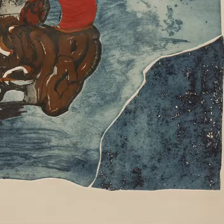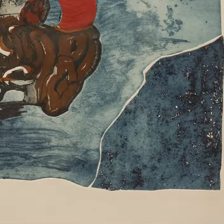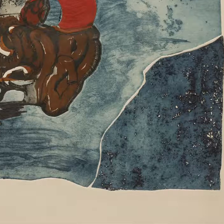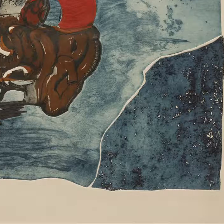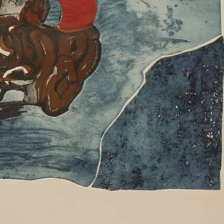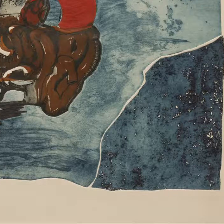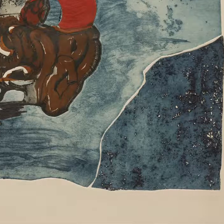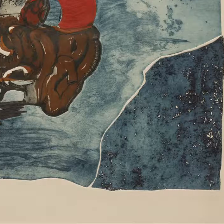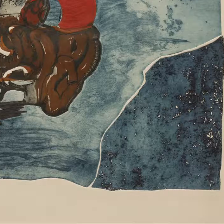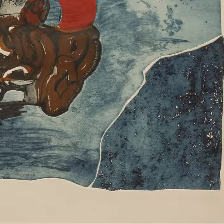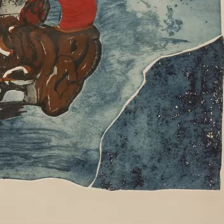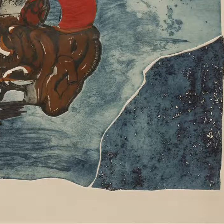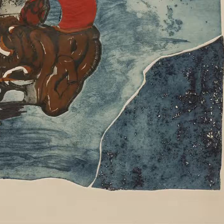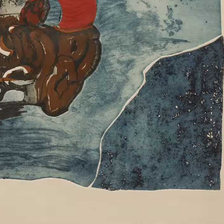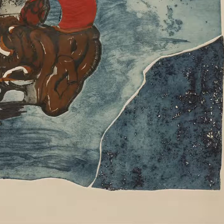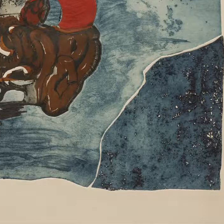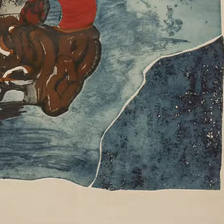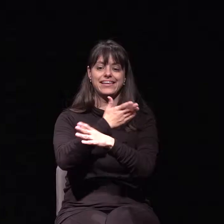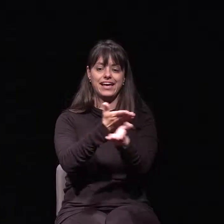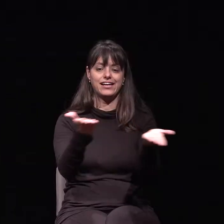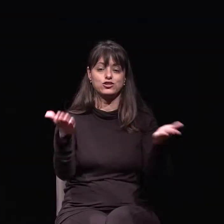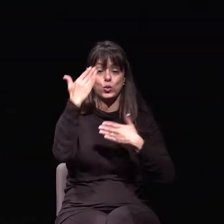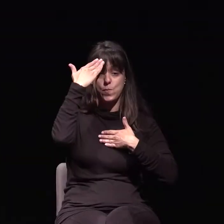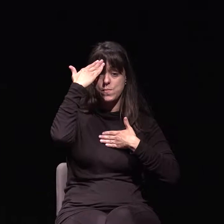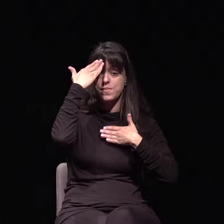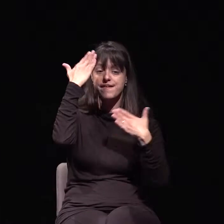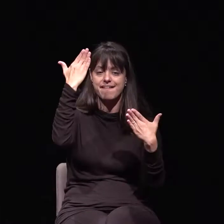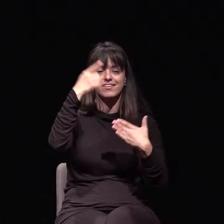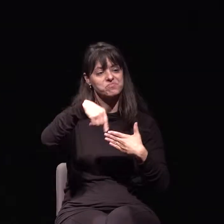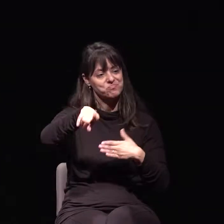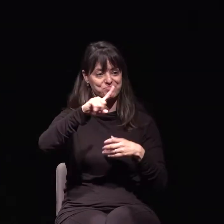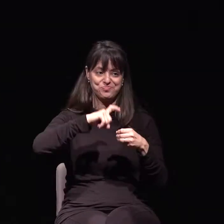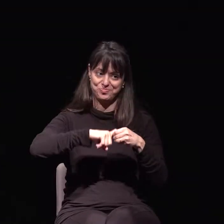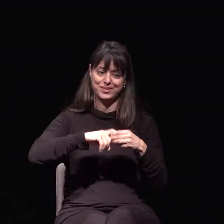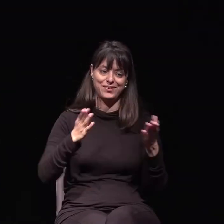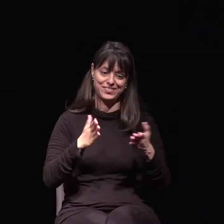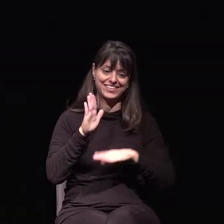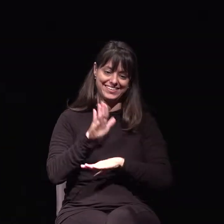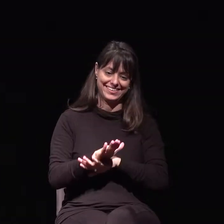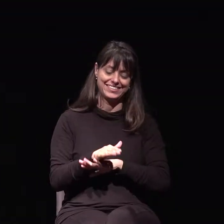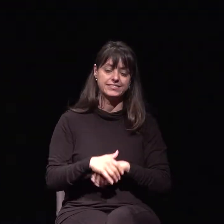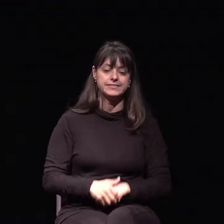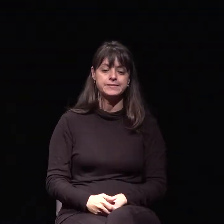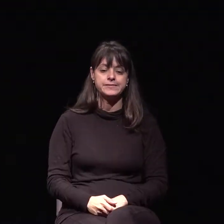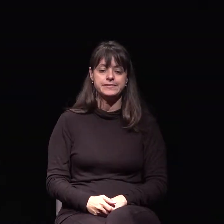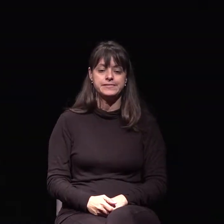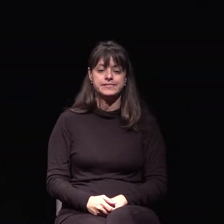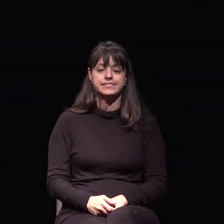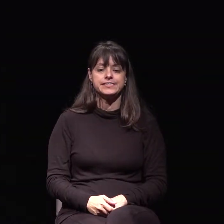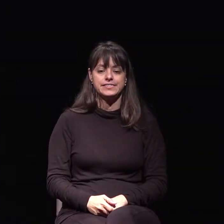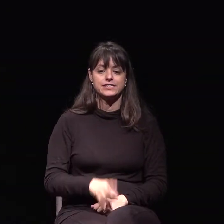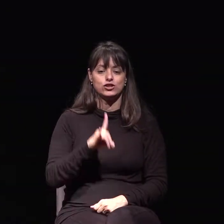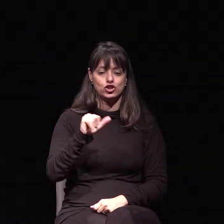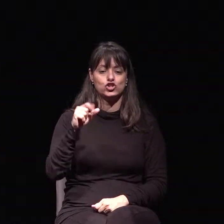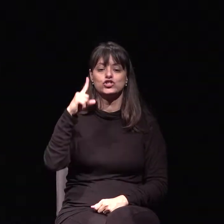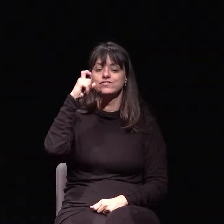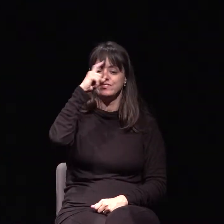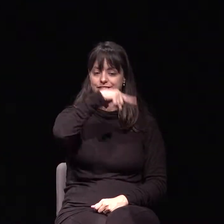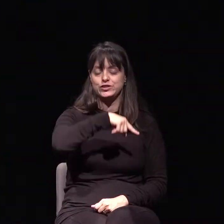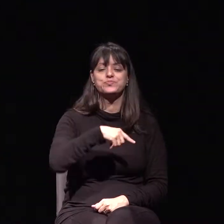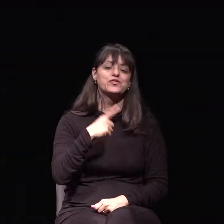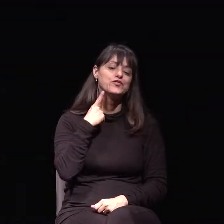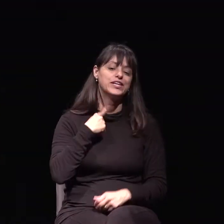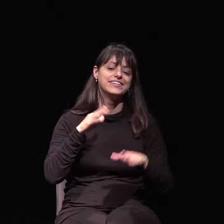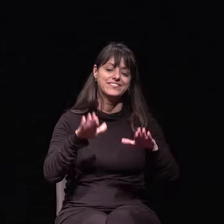Boa tarde a todos e todas. Obrigada por terem retornado também nesse dia difícil, né, que dá vontade de ficar em casa